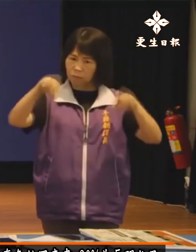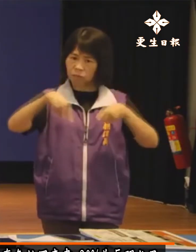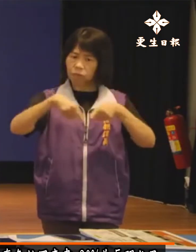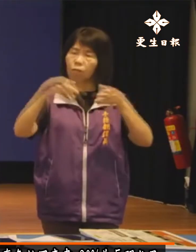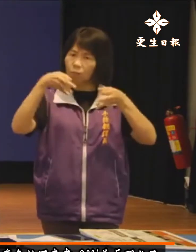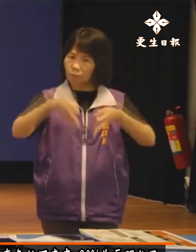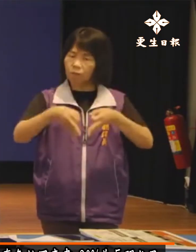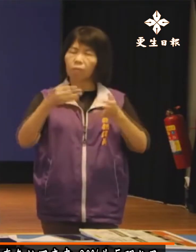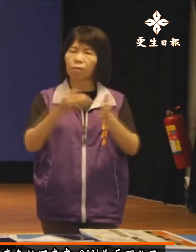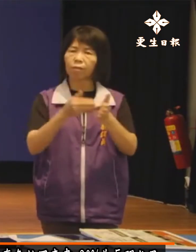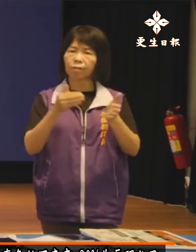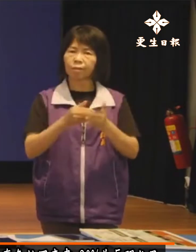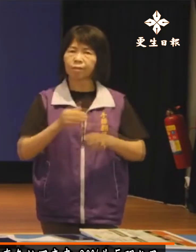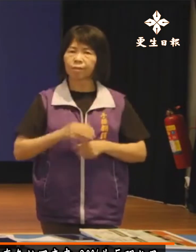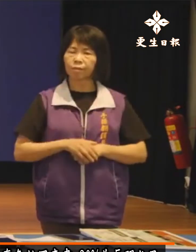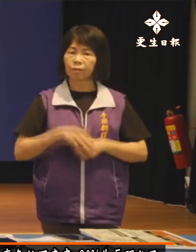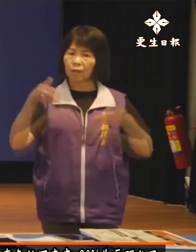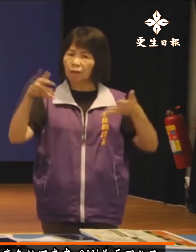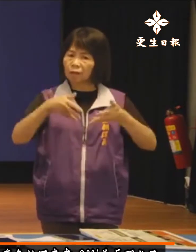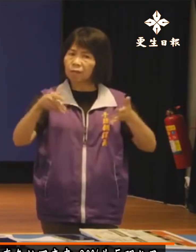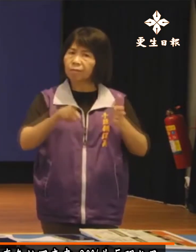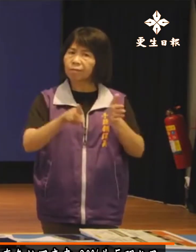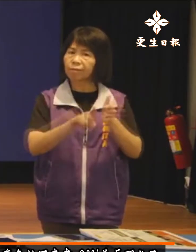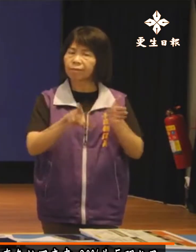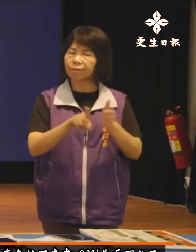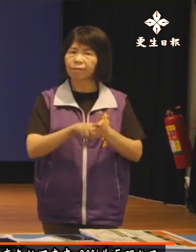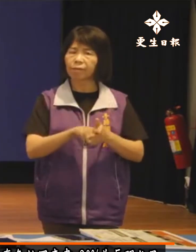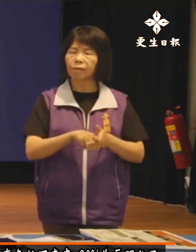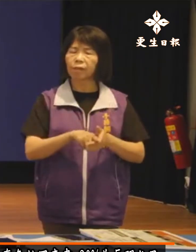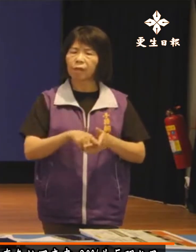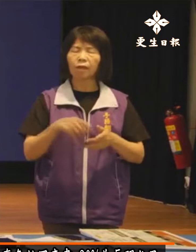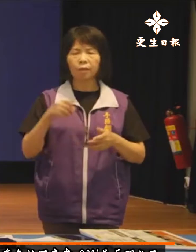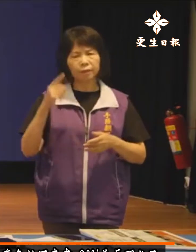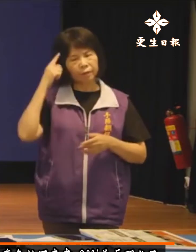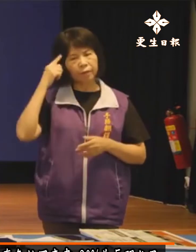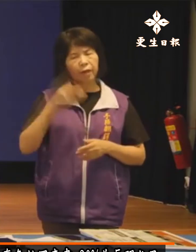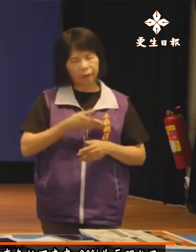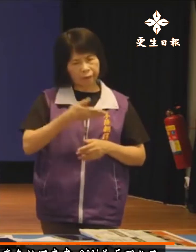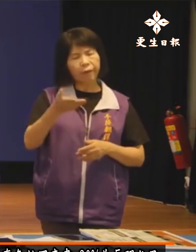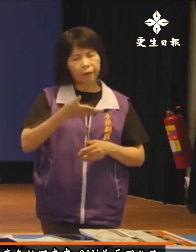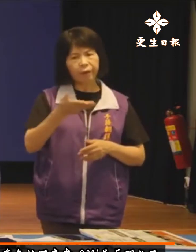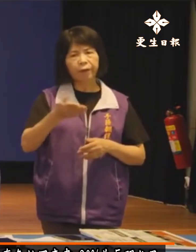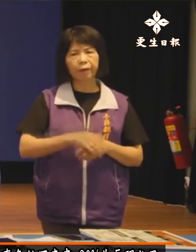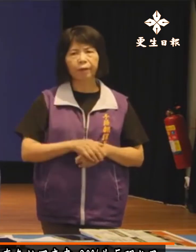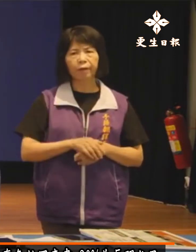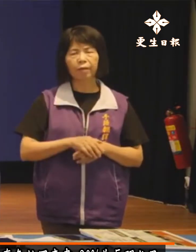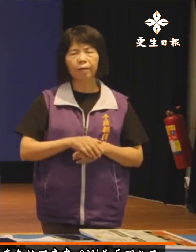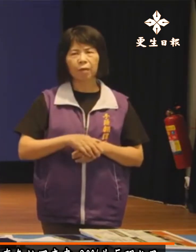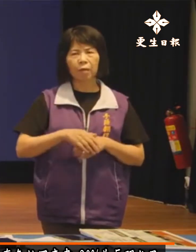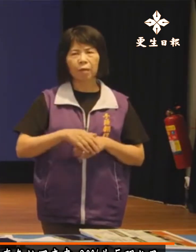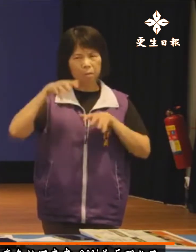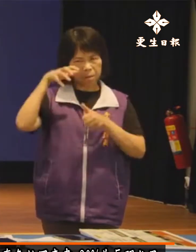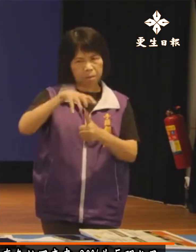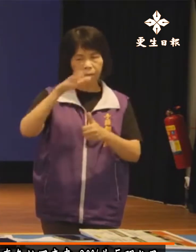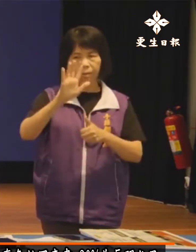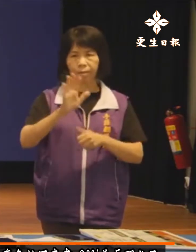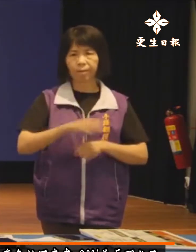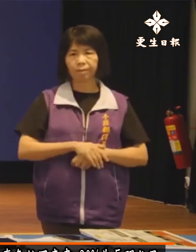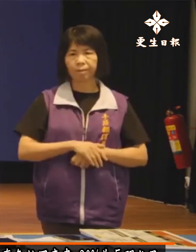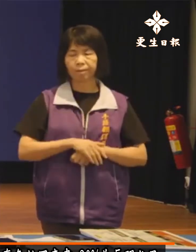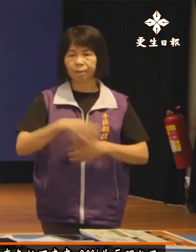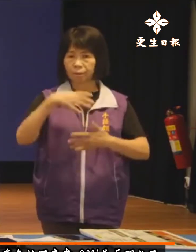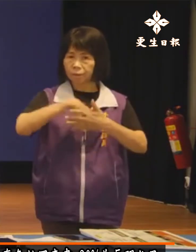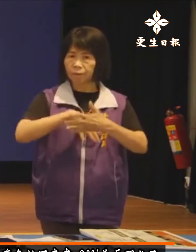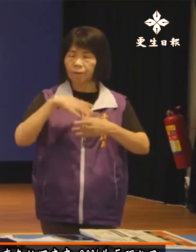的一个过程。所以在治疗上呢，就是我们让他能够满足他的心愿。